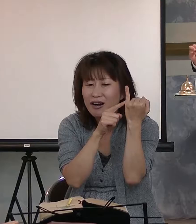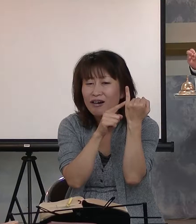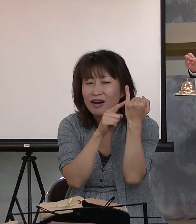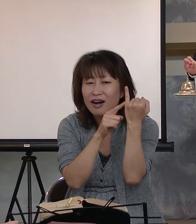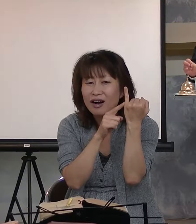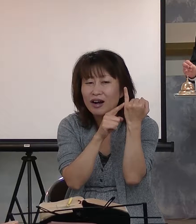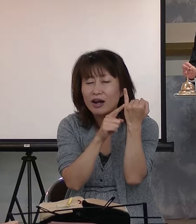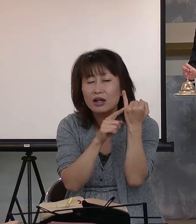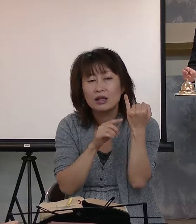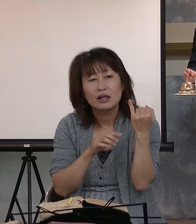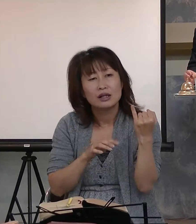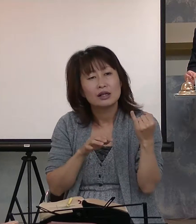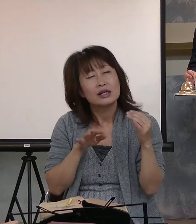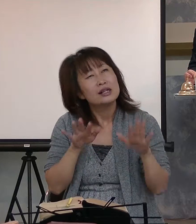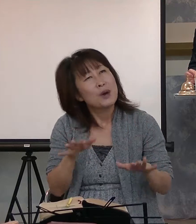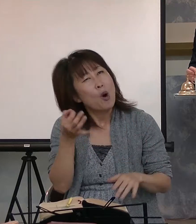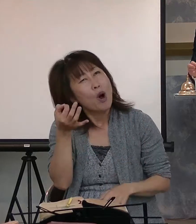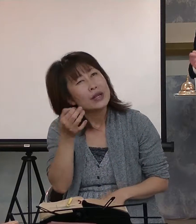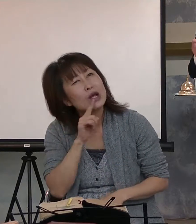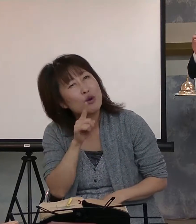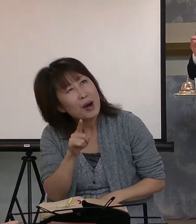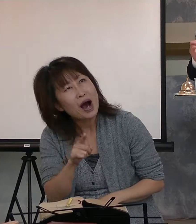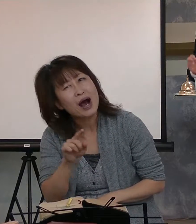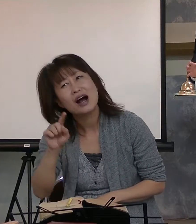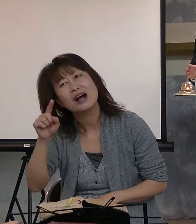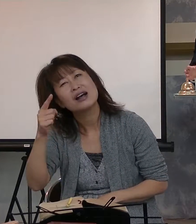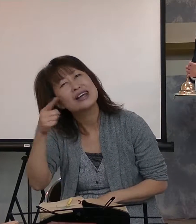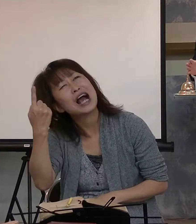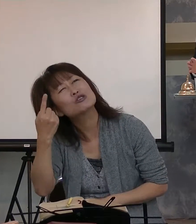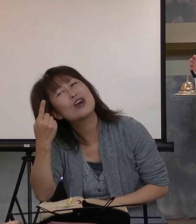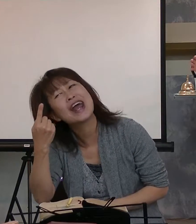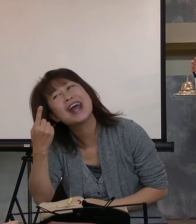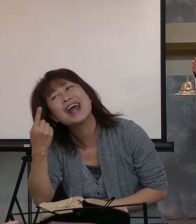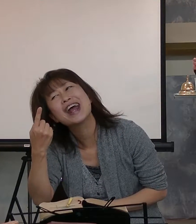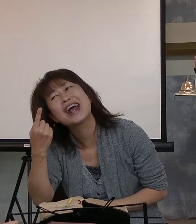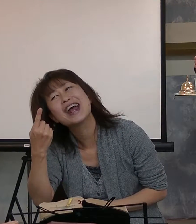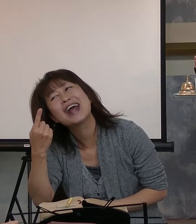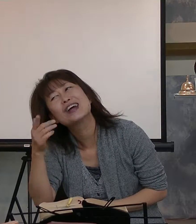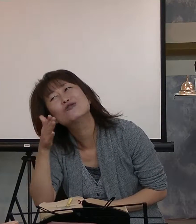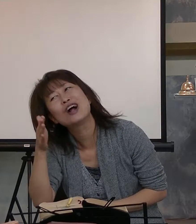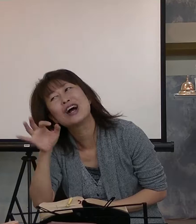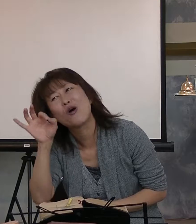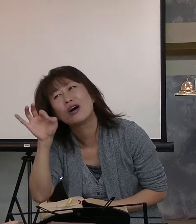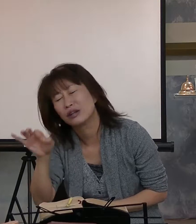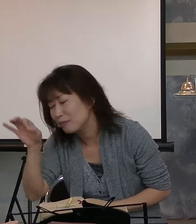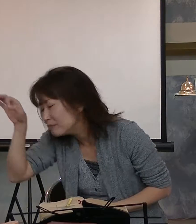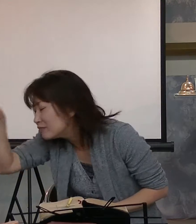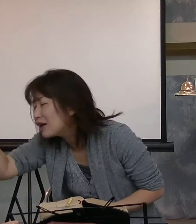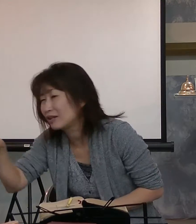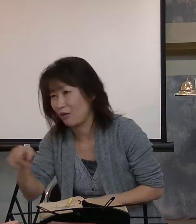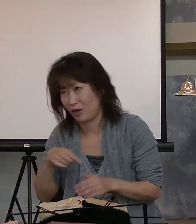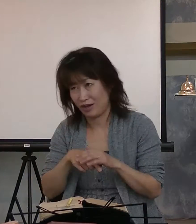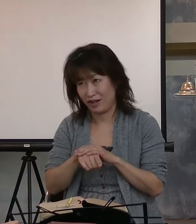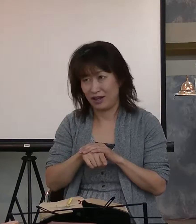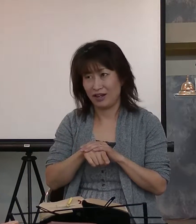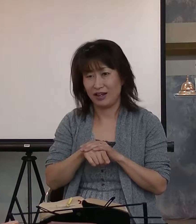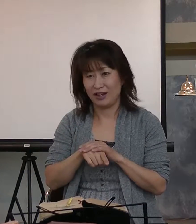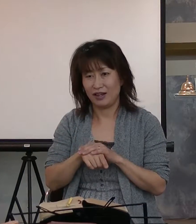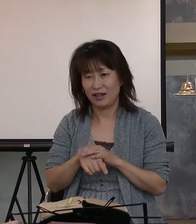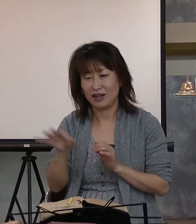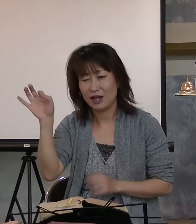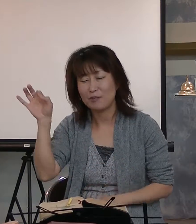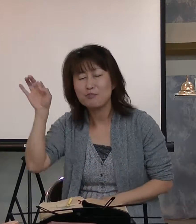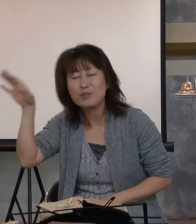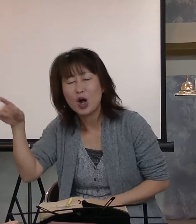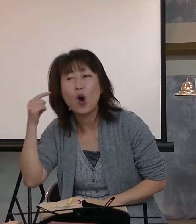お金で換算すれば100円ぐらい入れたらしいんですね。その時代もうて